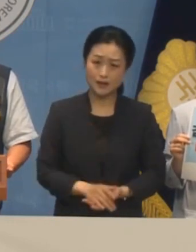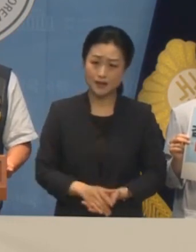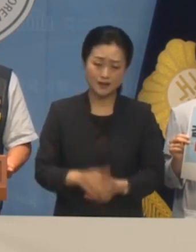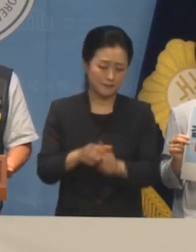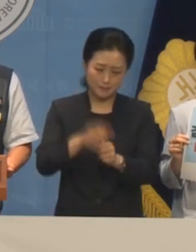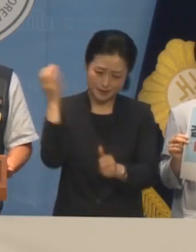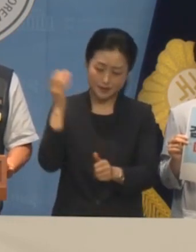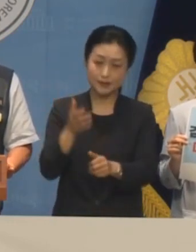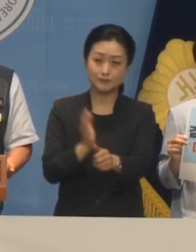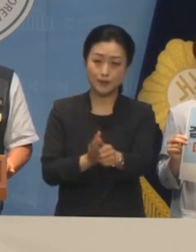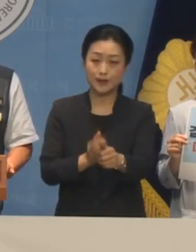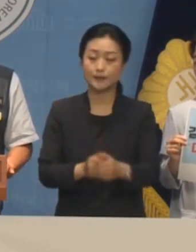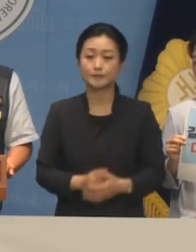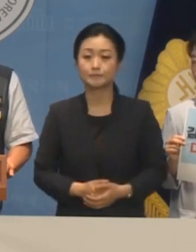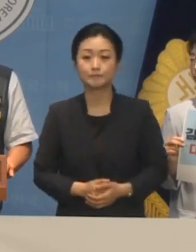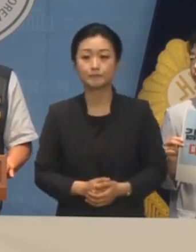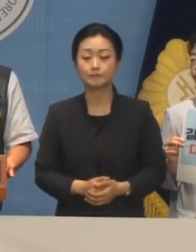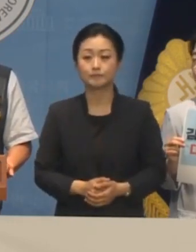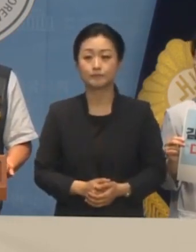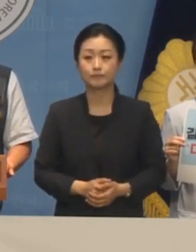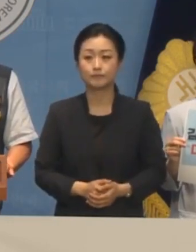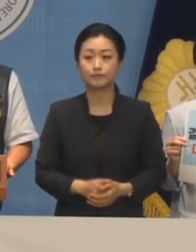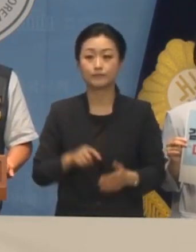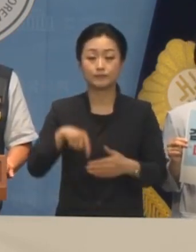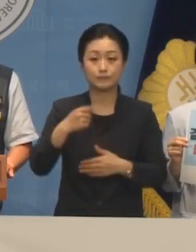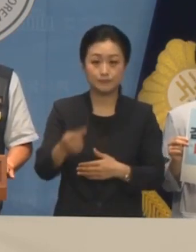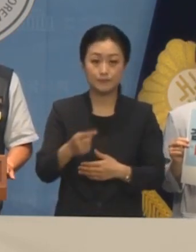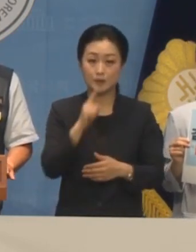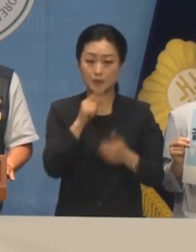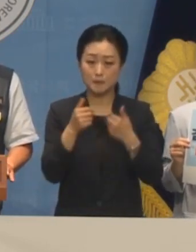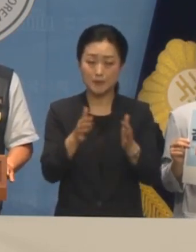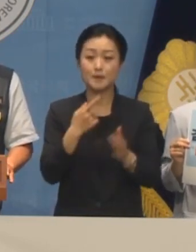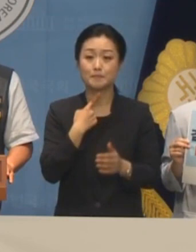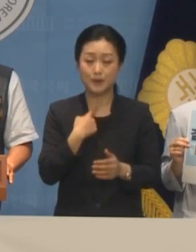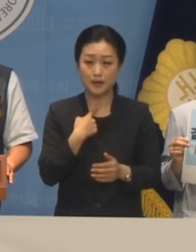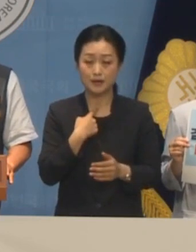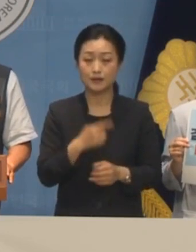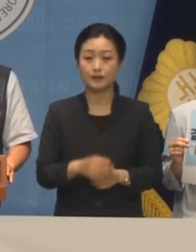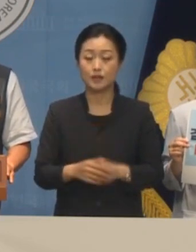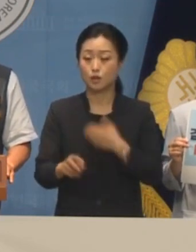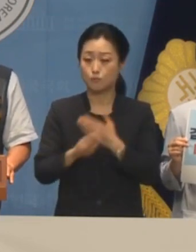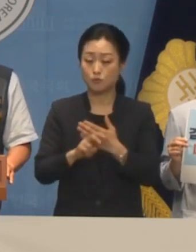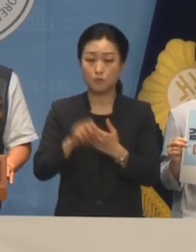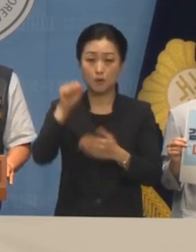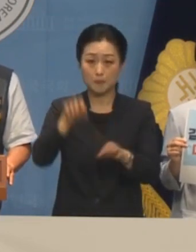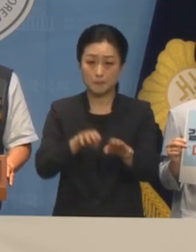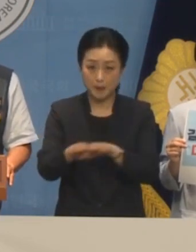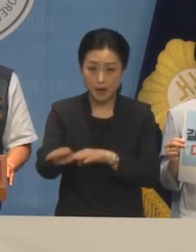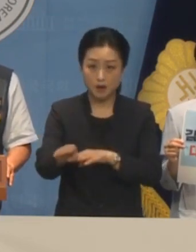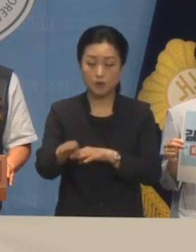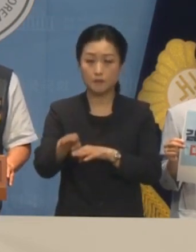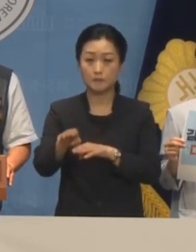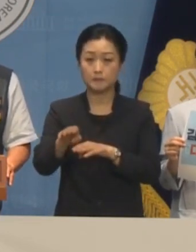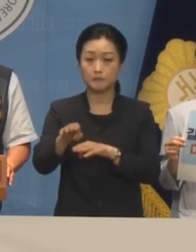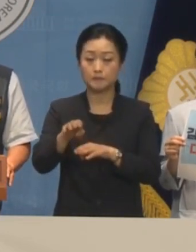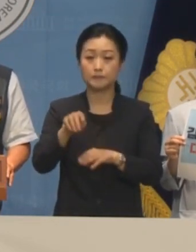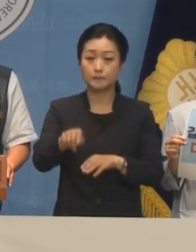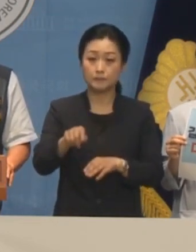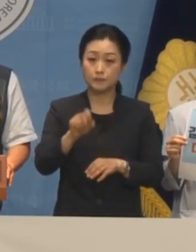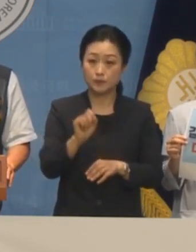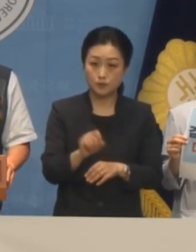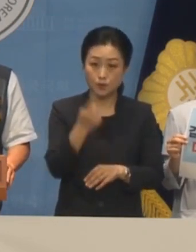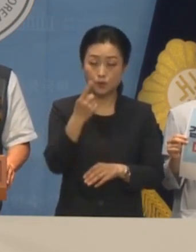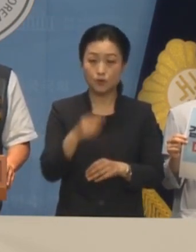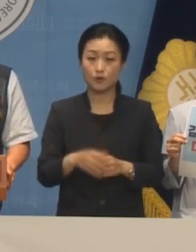빨리 찌그러졌습니다 그 후에도 막말은 계속했지만 손배 폭 폭탄이